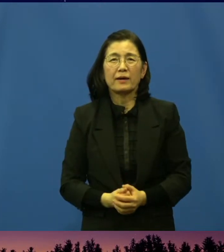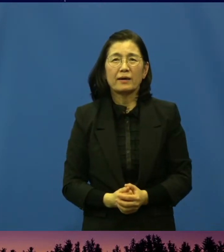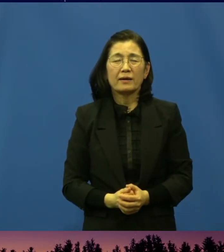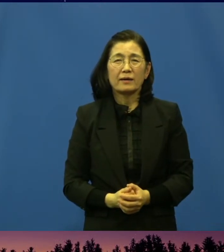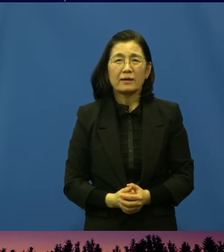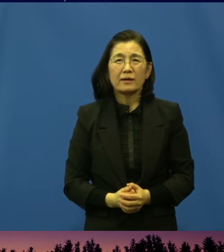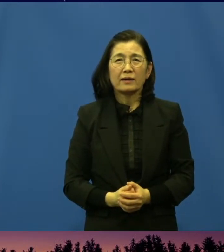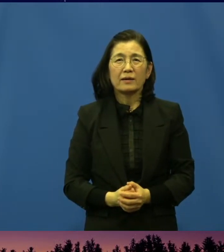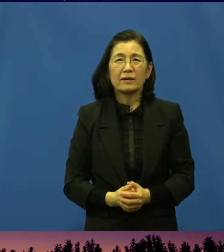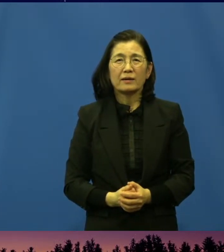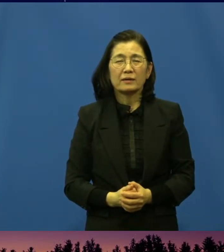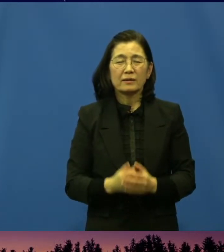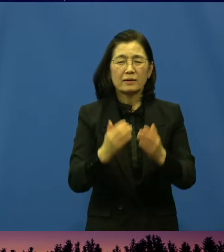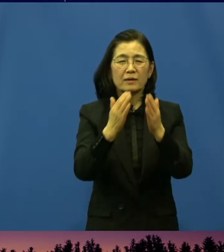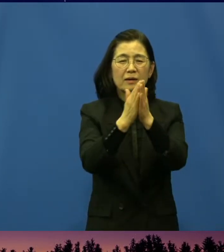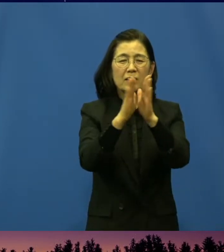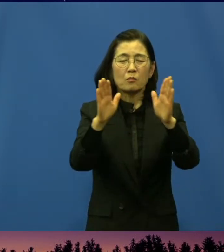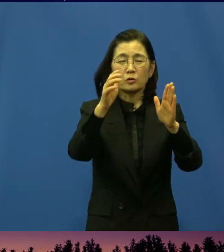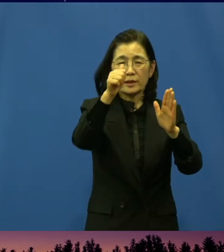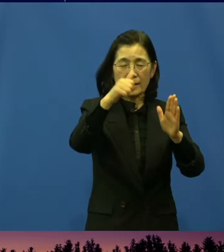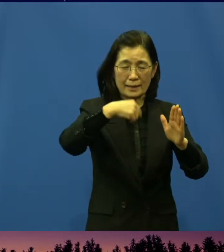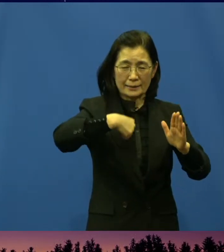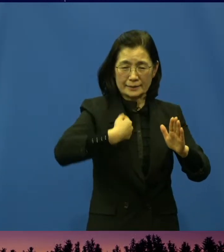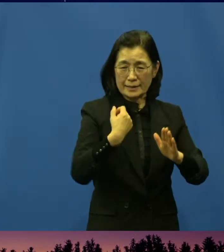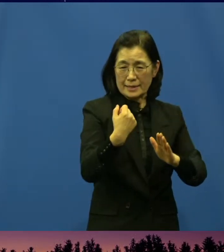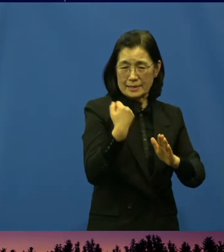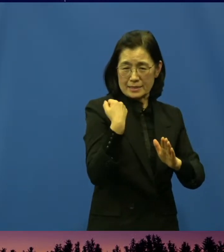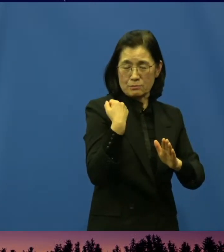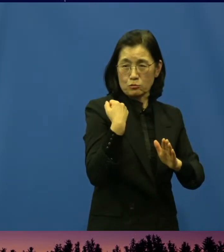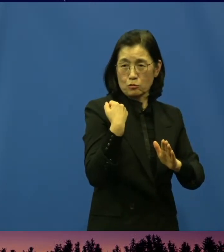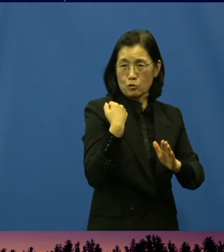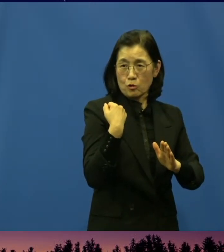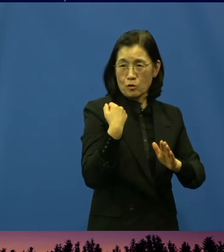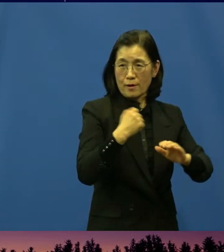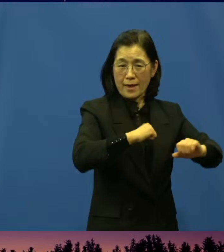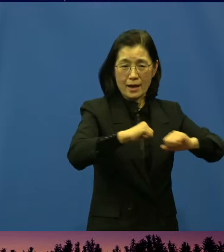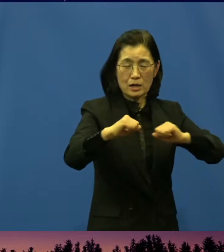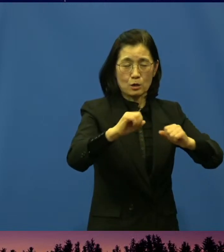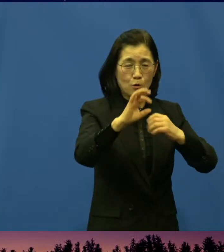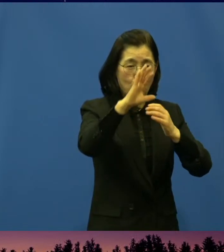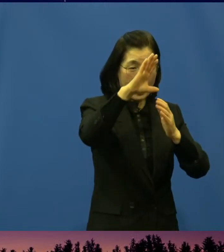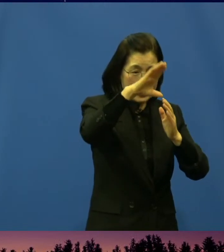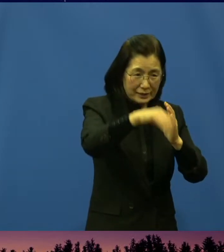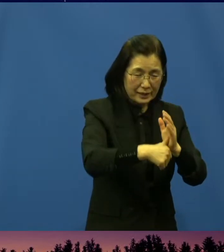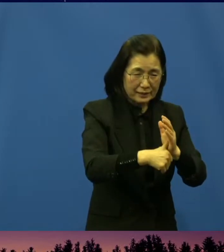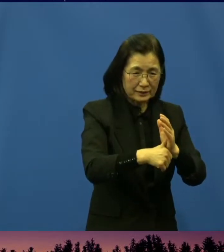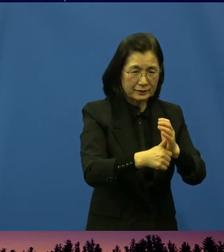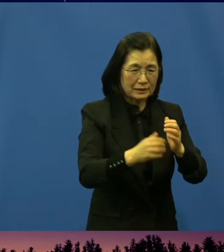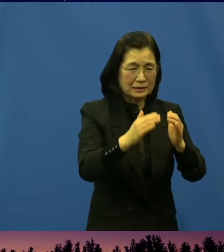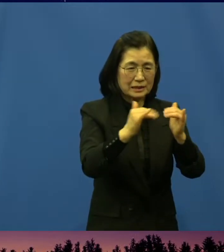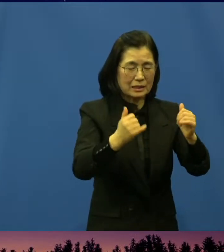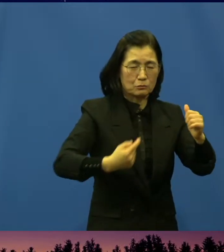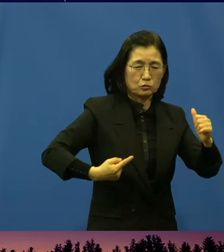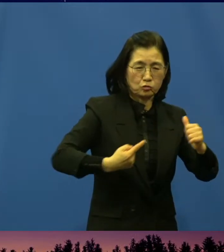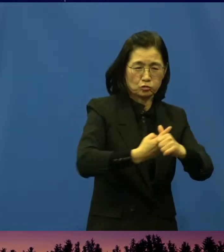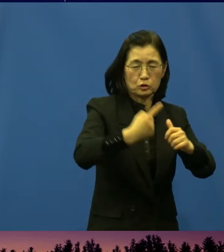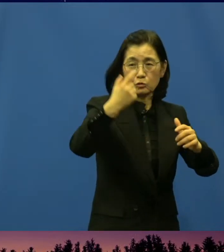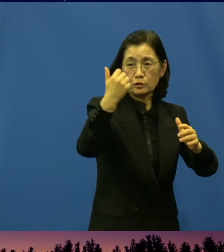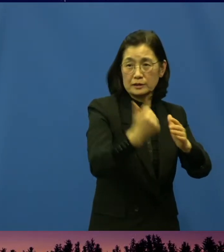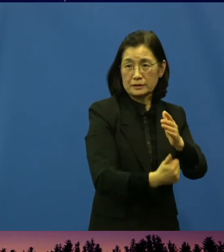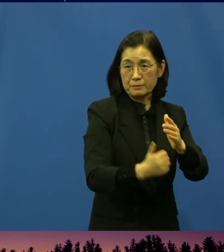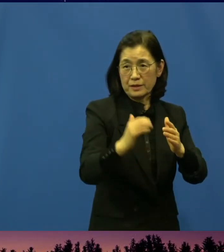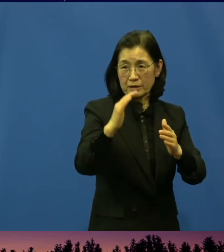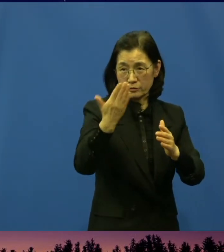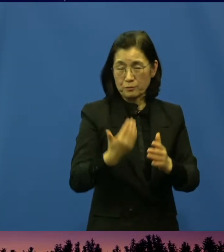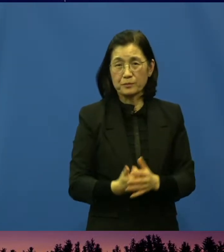결국은 실패를 맛보는 거죠. 여러분, 성령 충만하면 이런 분별력이 생긴다는 거예요. 아, 지금은 때가